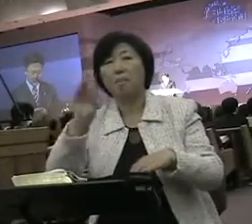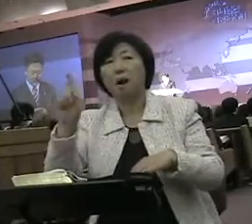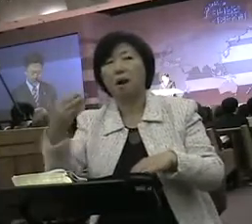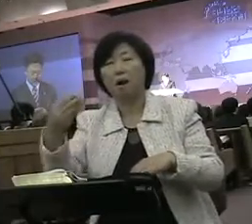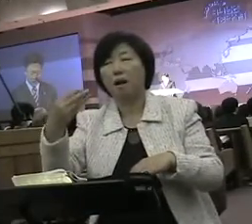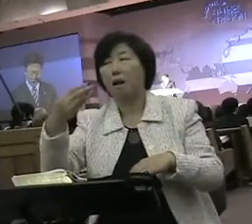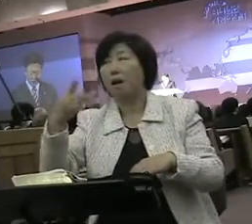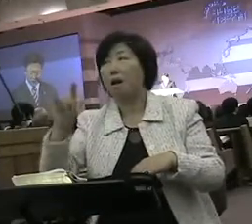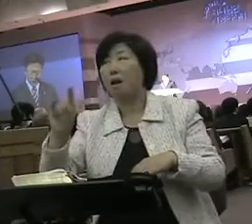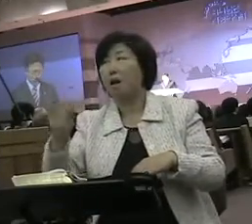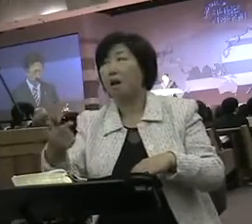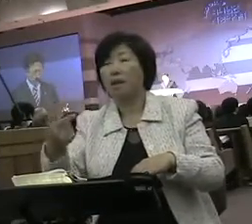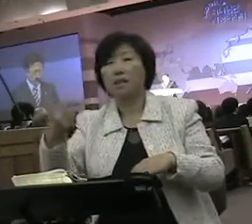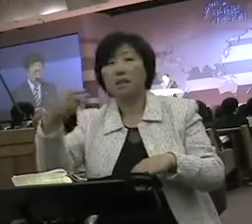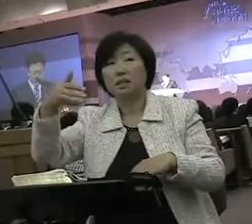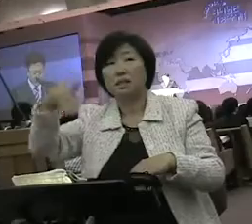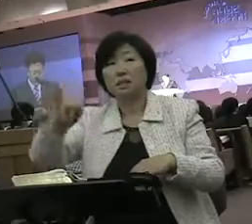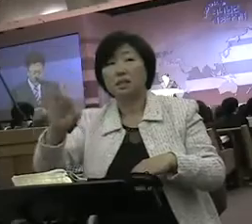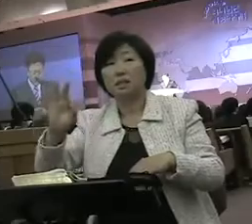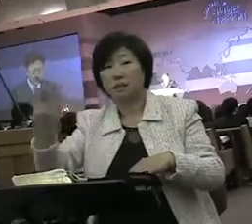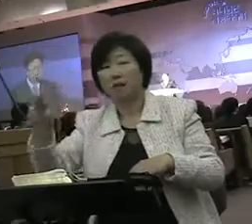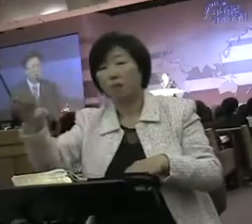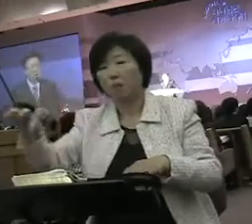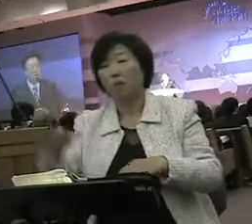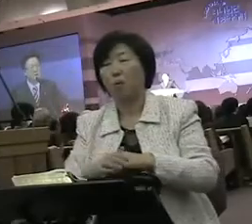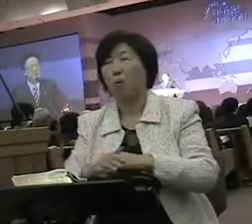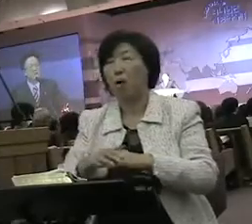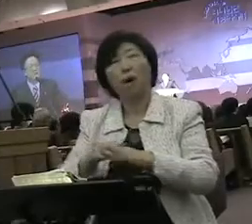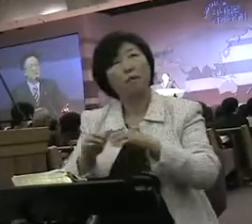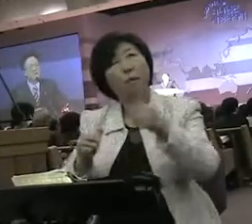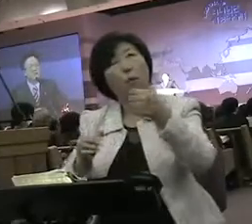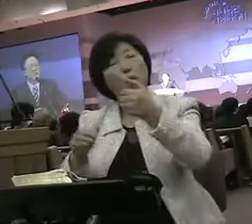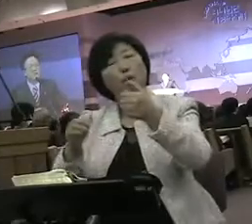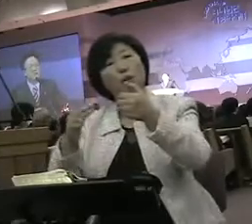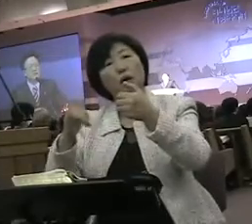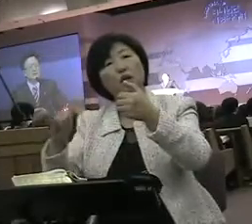이 꿈을 가지고 조인하시는 약 50여 가정이 있습니다.